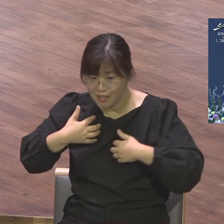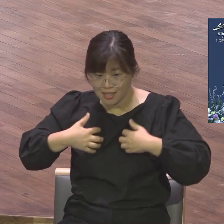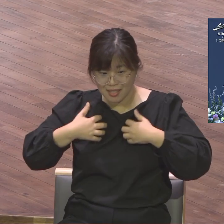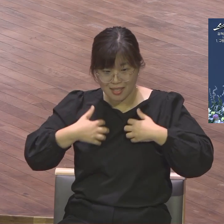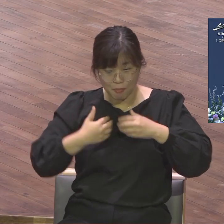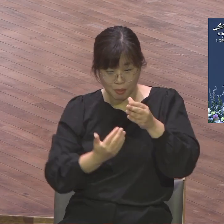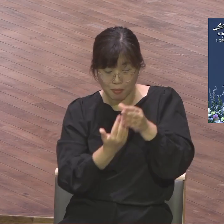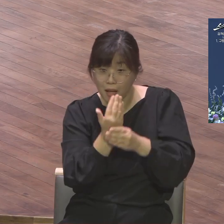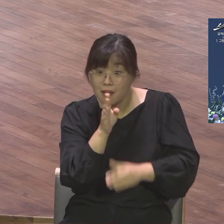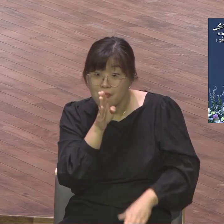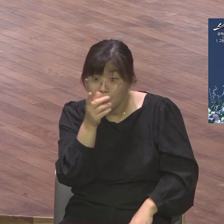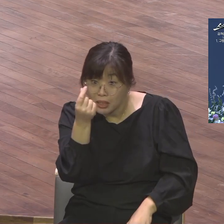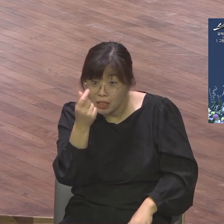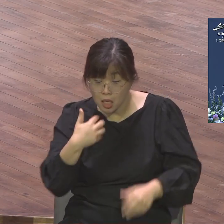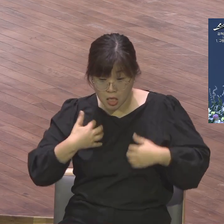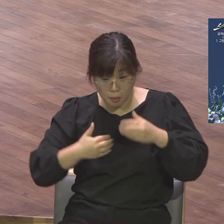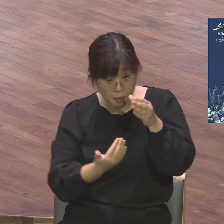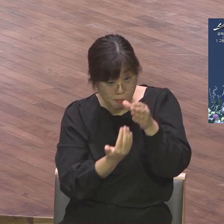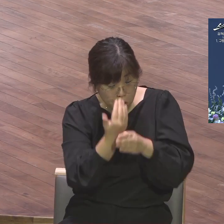것이 뭐냐고요?